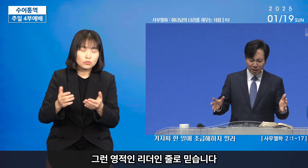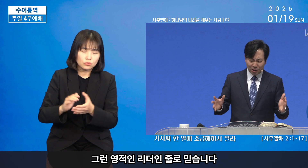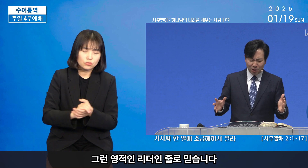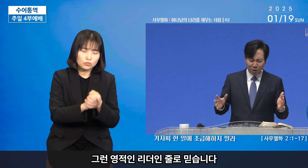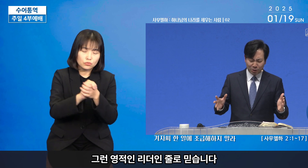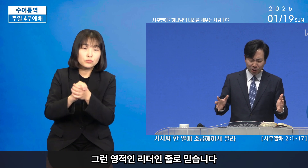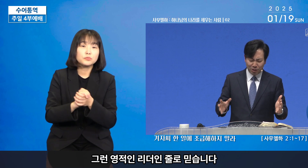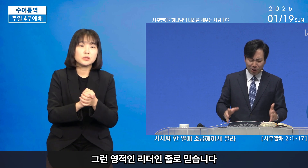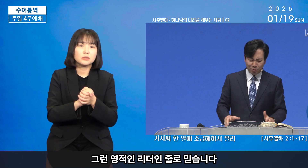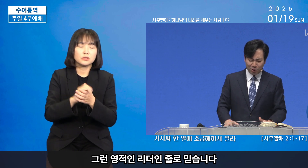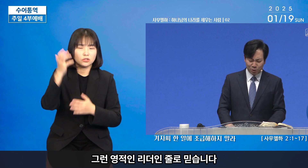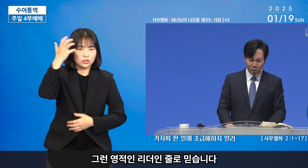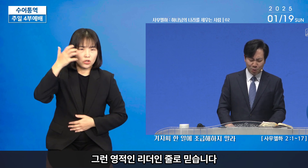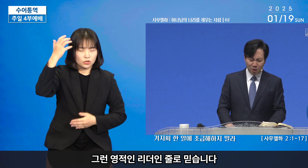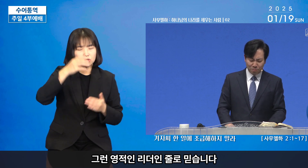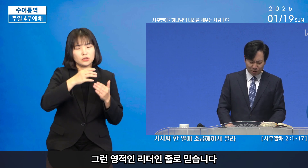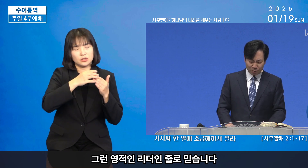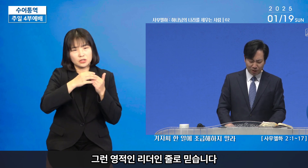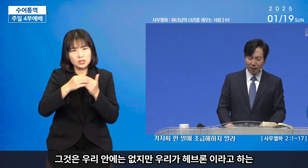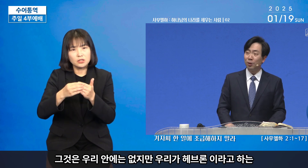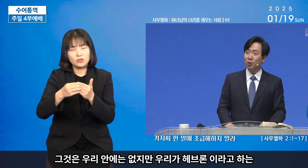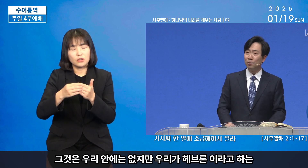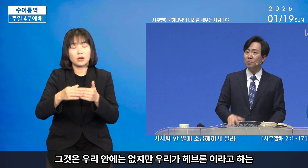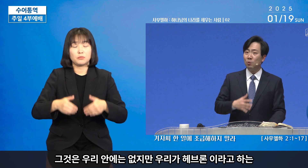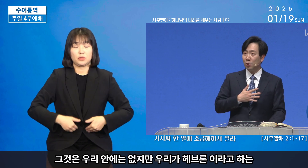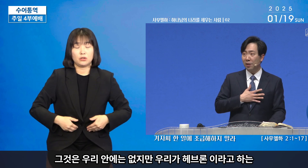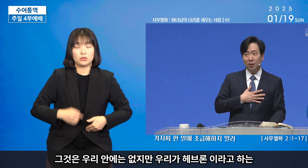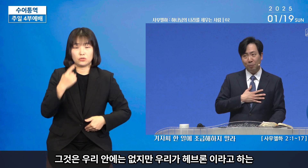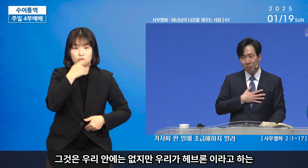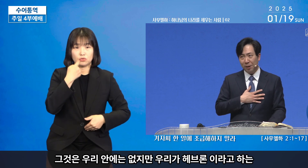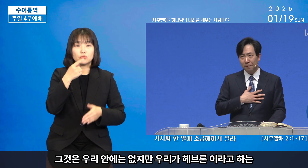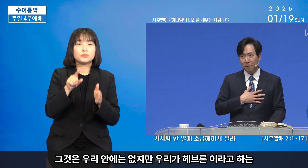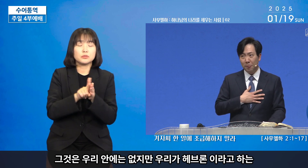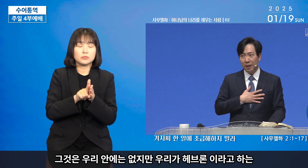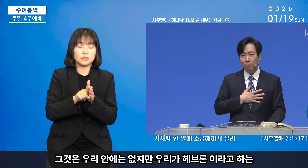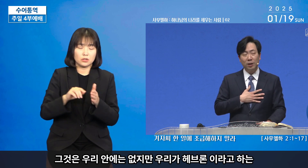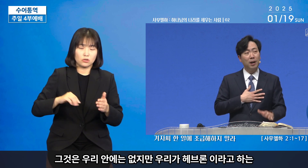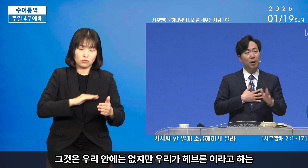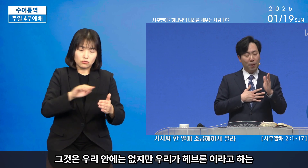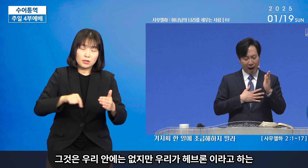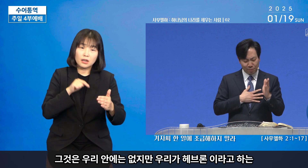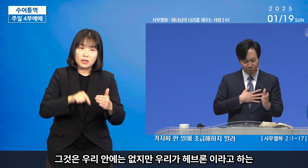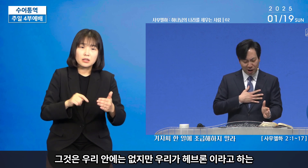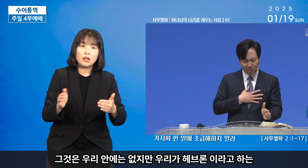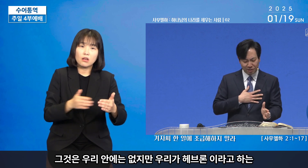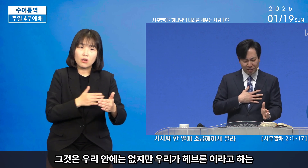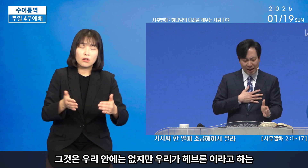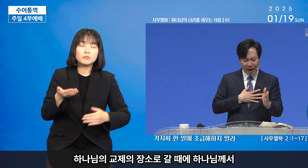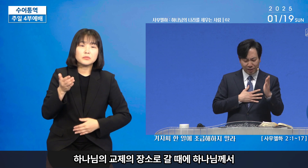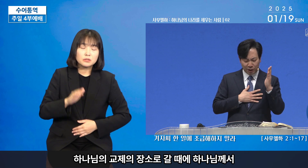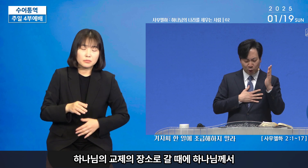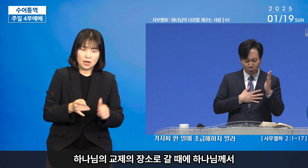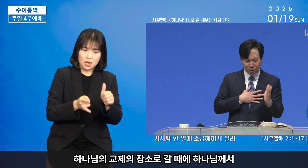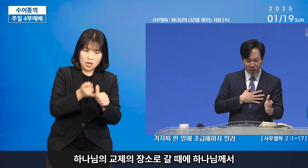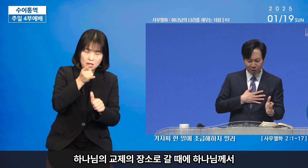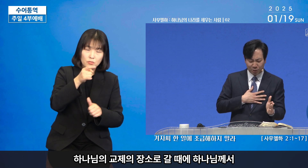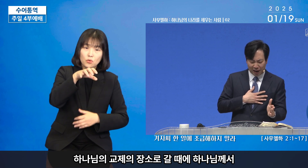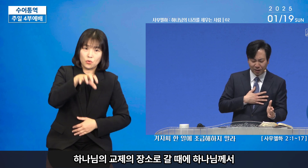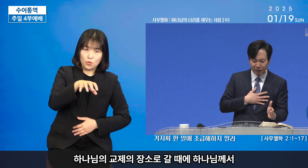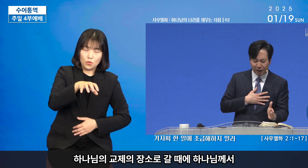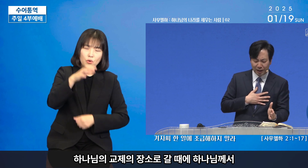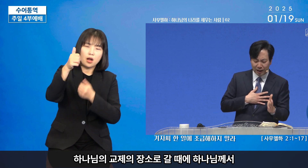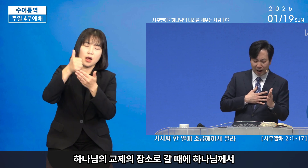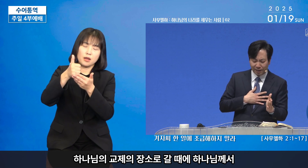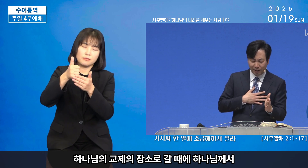하는 그런 영적인 리더인 줄로 믿습니다. 그것은 우리 안에는 없지만 우리가 헤브론이라고 하는 하나님과의 교제의 장소를